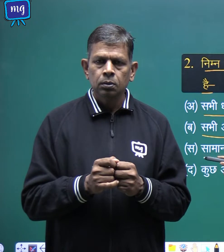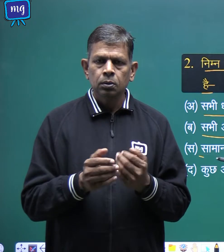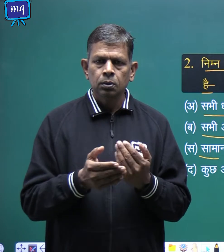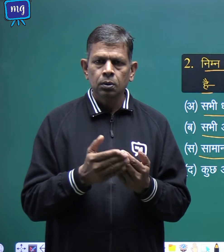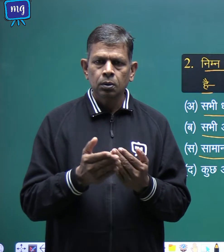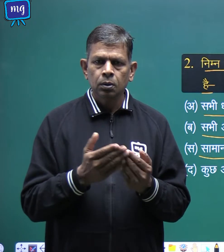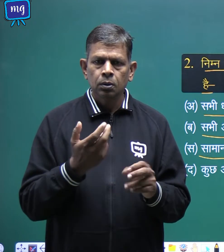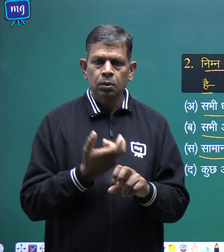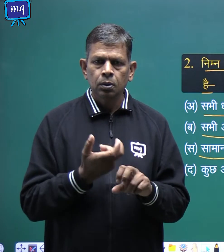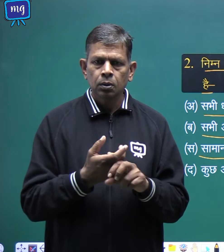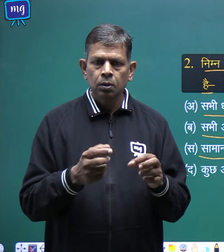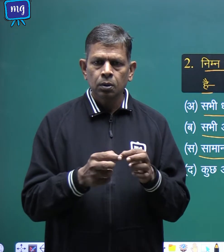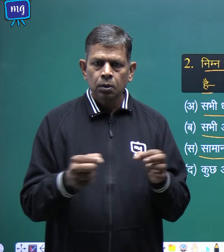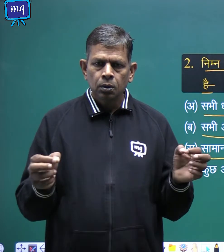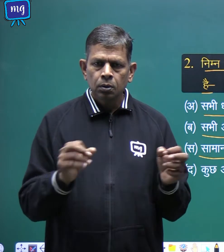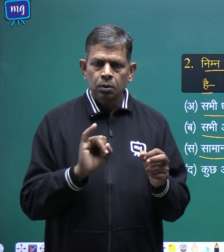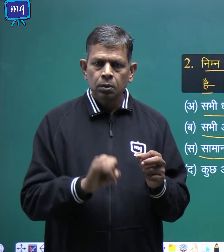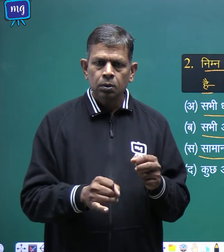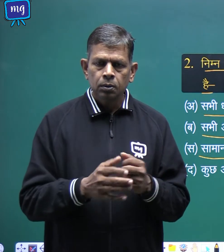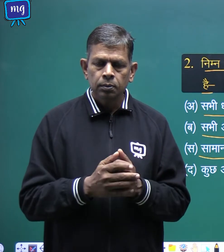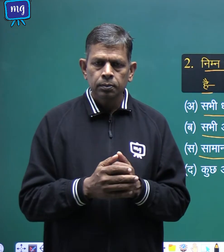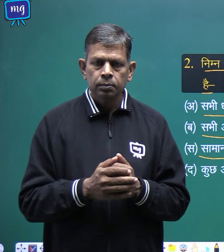सामान्यतः धातुएं तन्य होती हैं